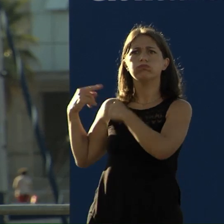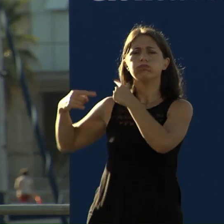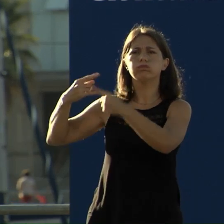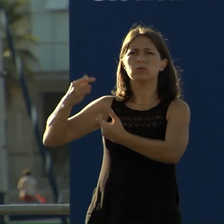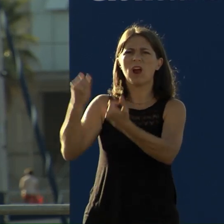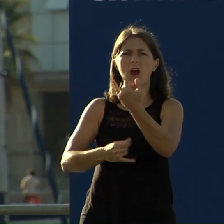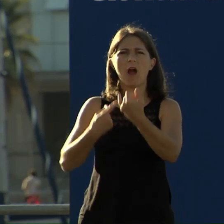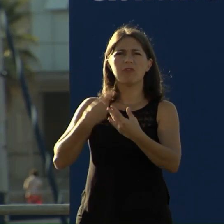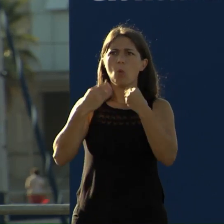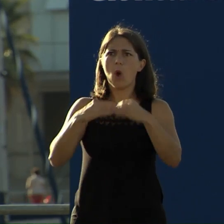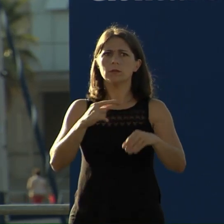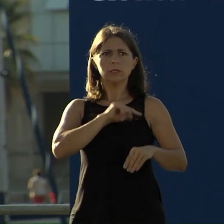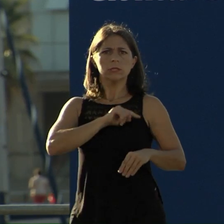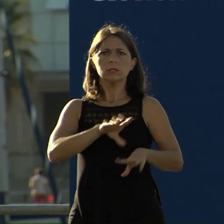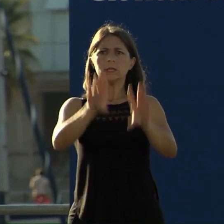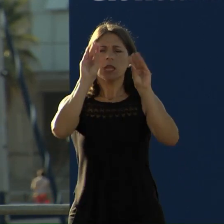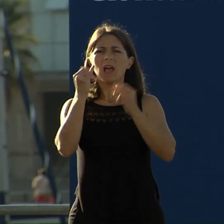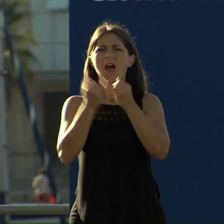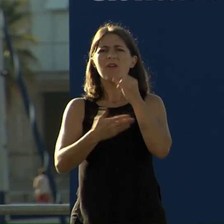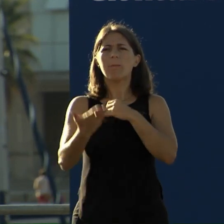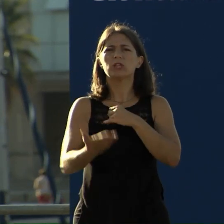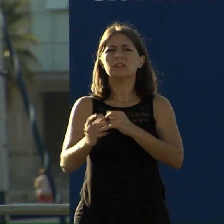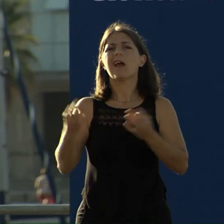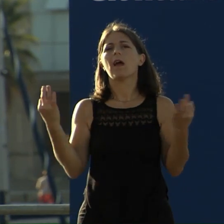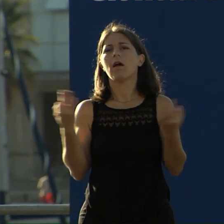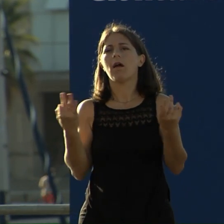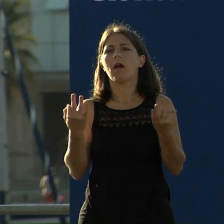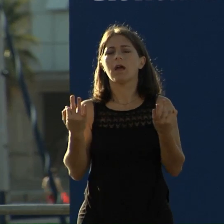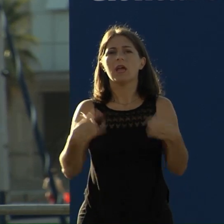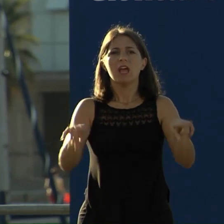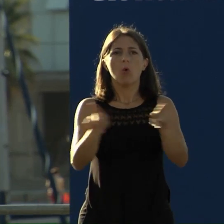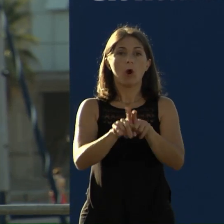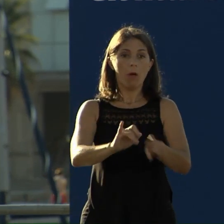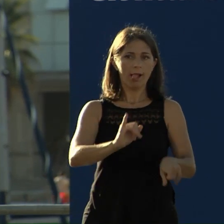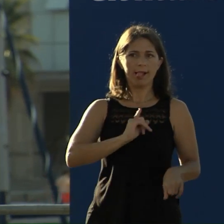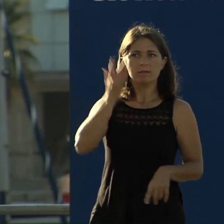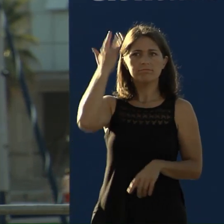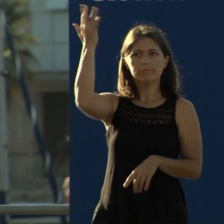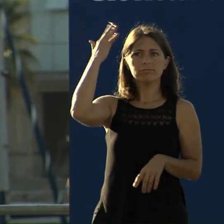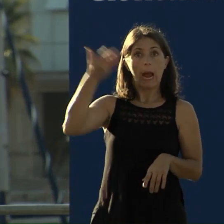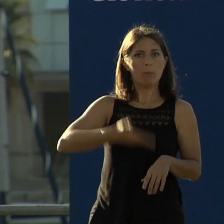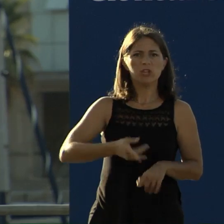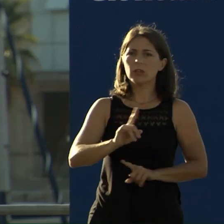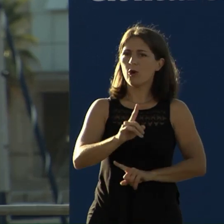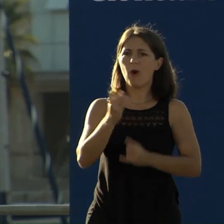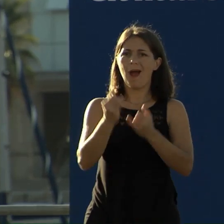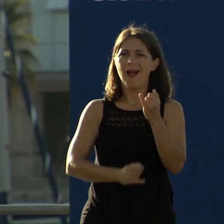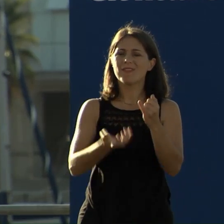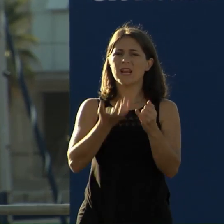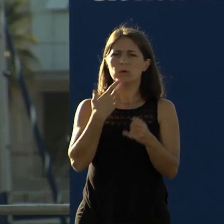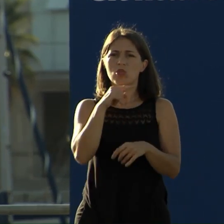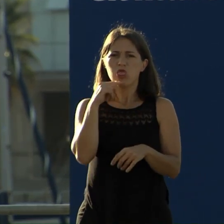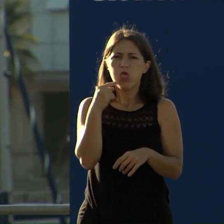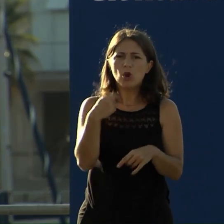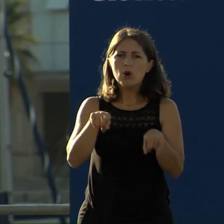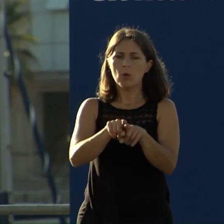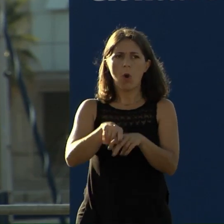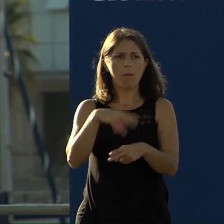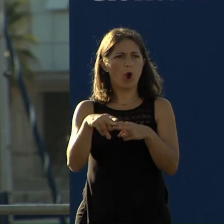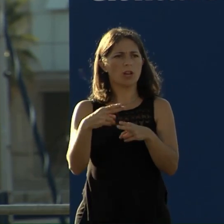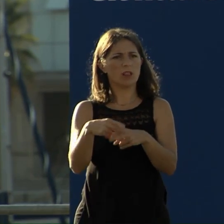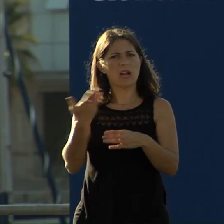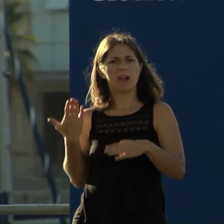histórico lo que estaba pasando. Es que lo fundamental no eran las identidades ideológicas. Era politizar el dolor. Y no hay